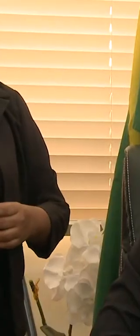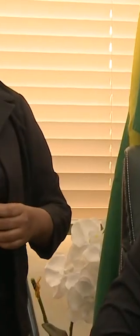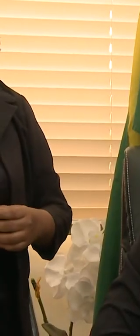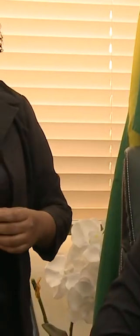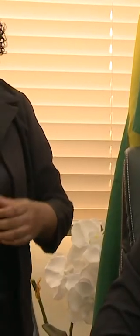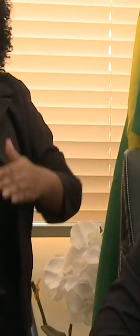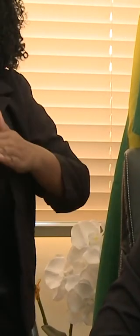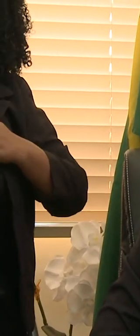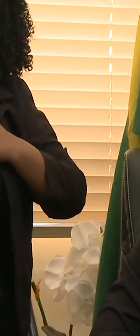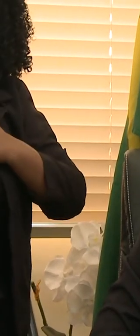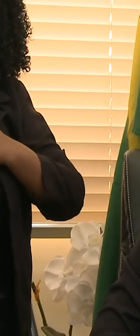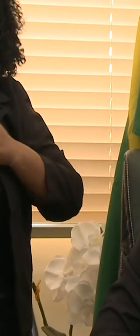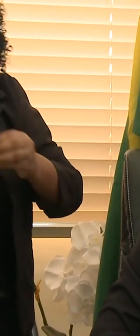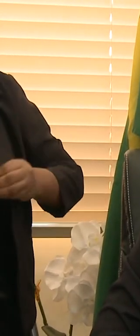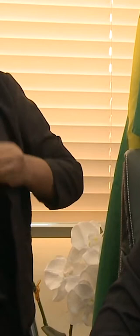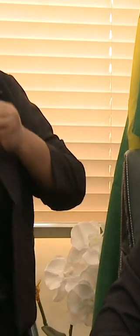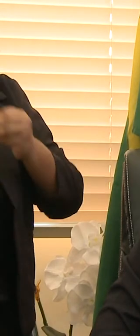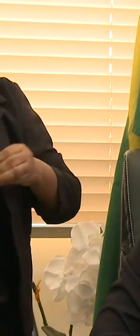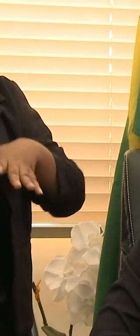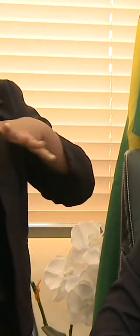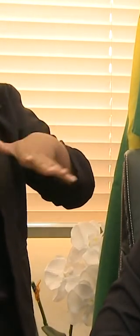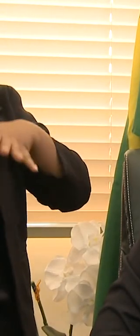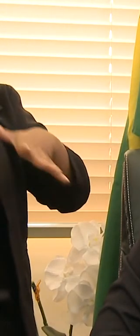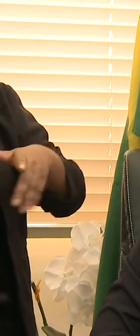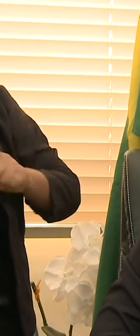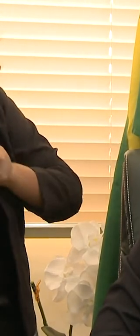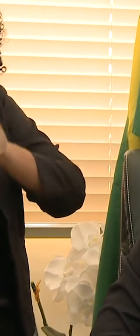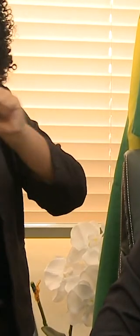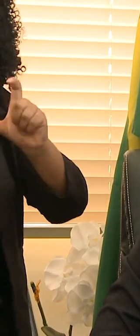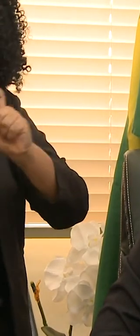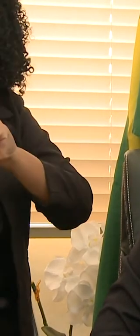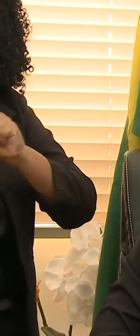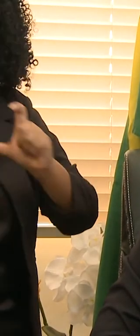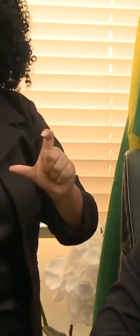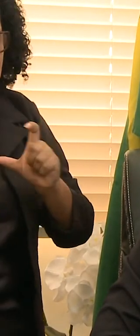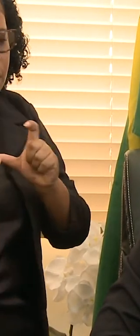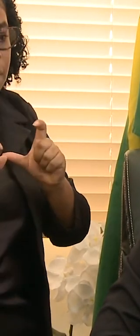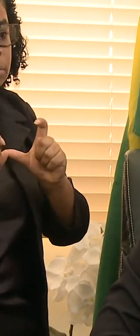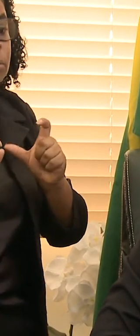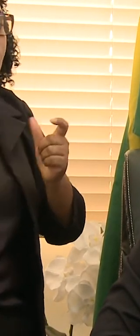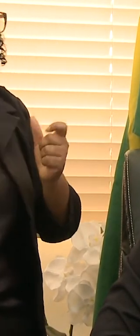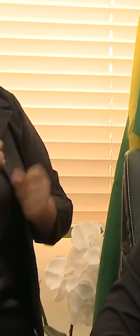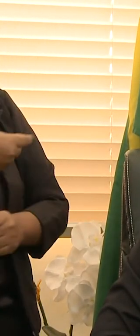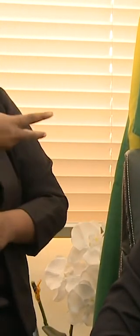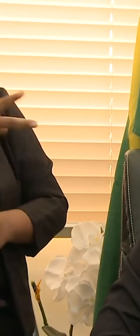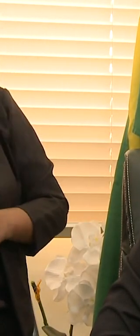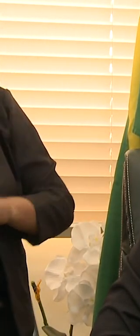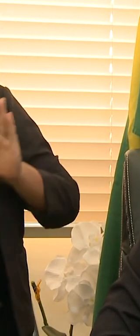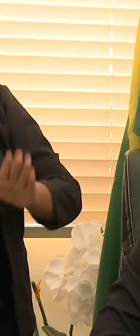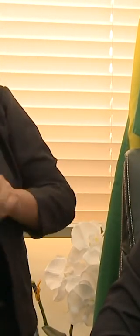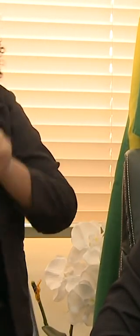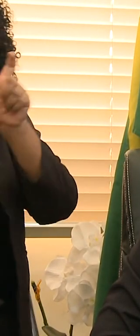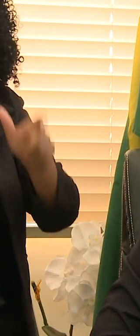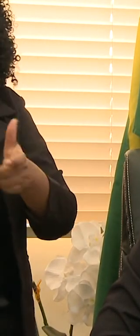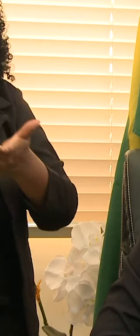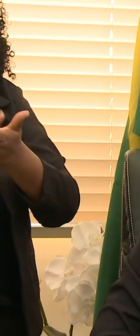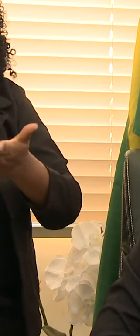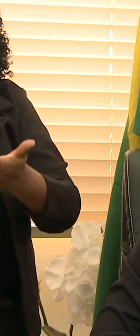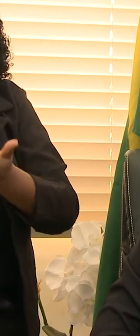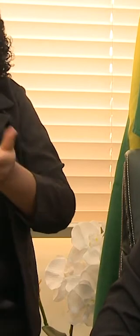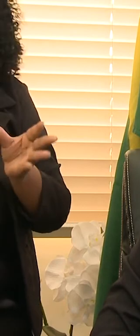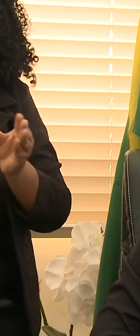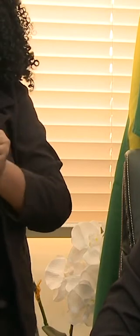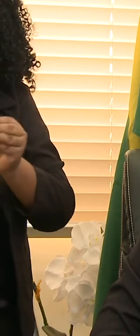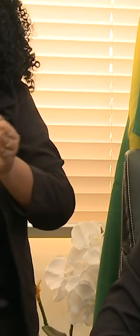leitura a todos os nossos requisitos em relação à denúncia que foi